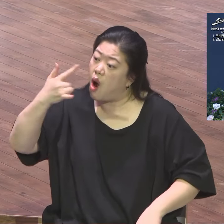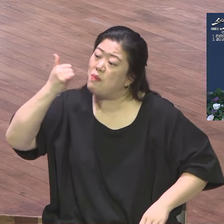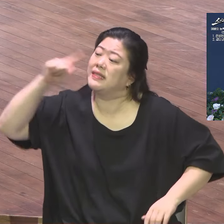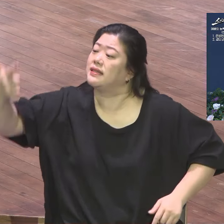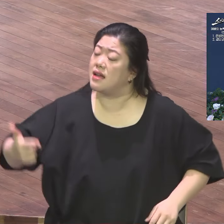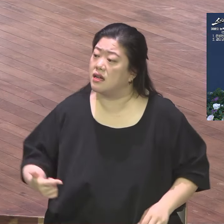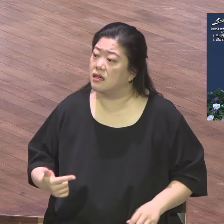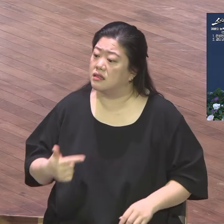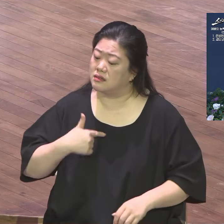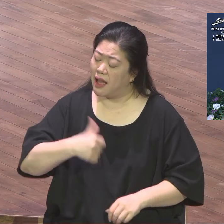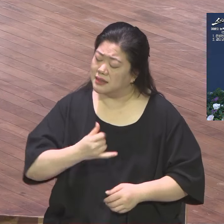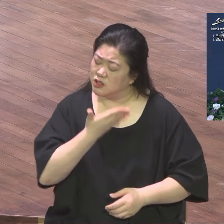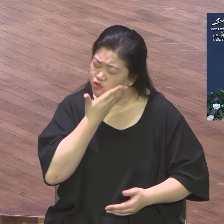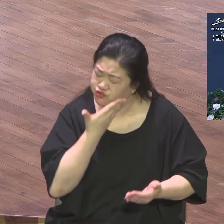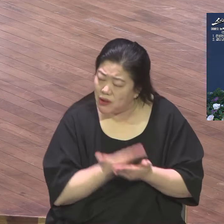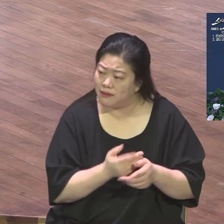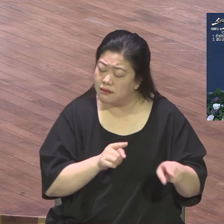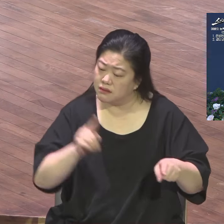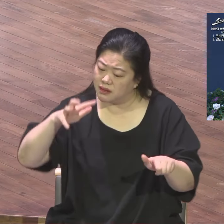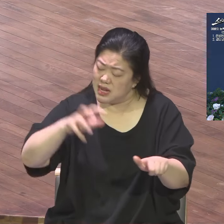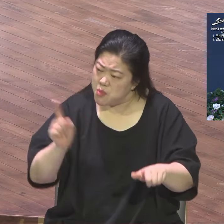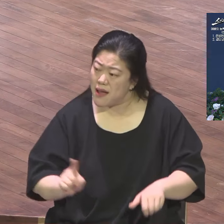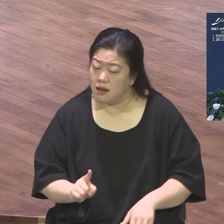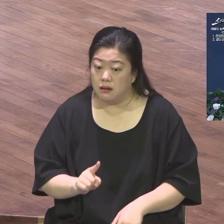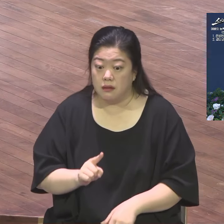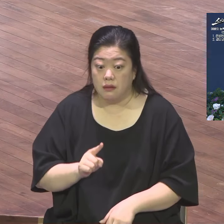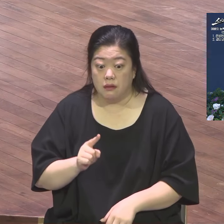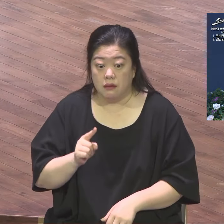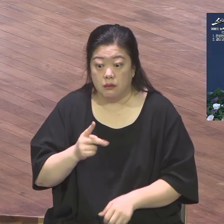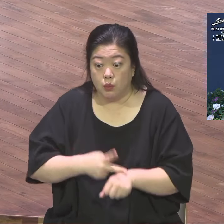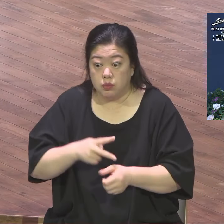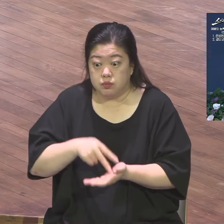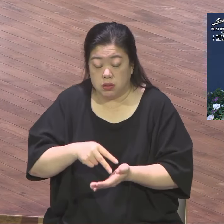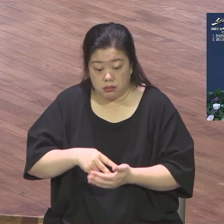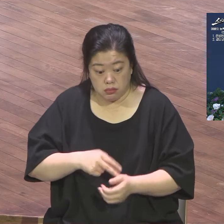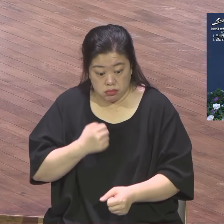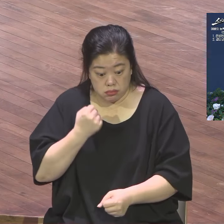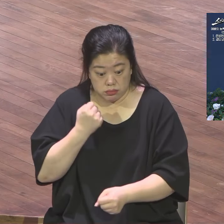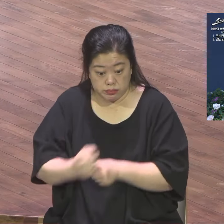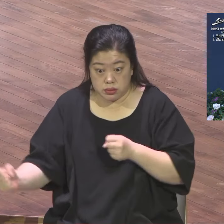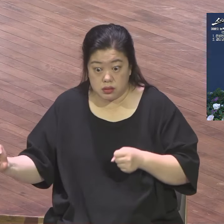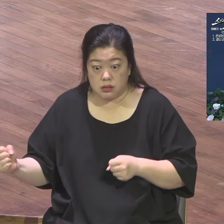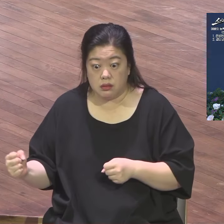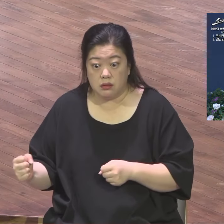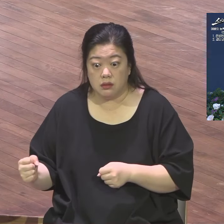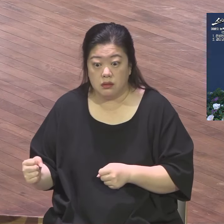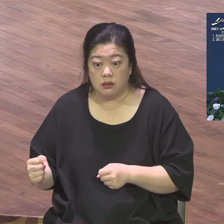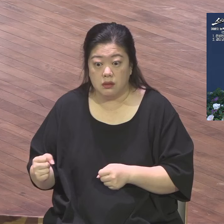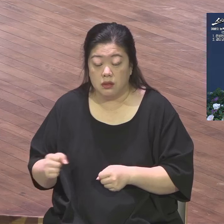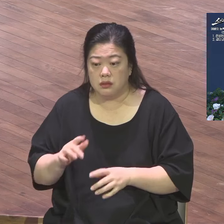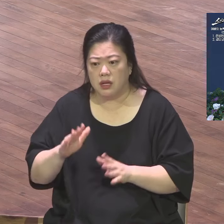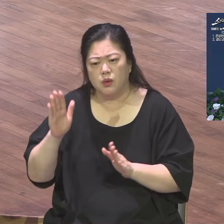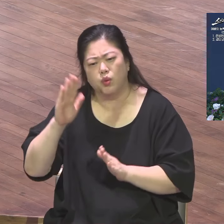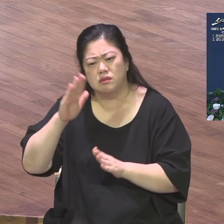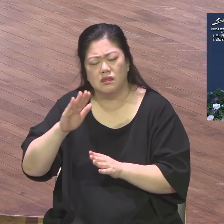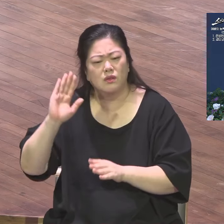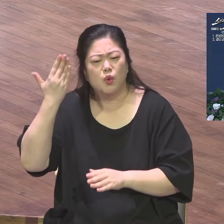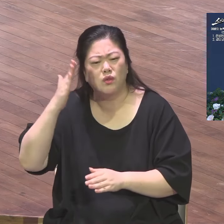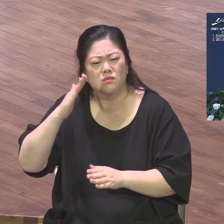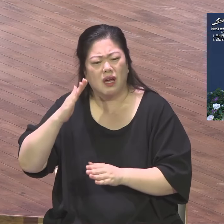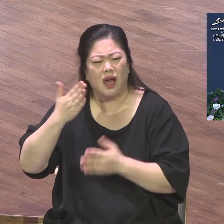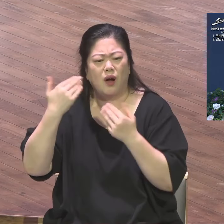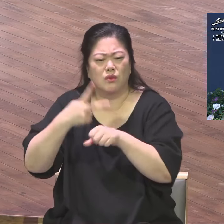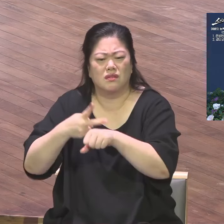잘못했으면 무슨 아이들 얼마나 문제가 많습니까? 그것들은 학교에 완전 정상이 아니죠. 그런데 이 억울한 일은 특별히 요새과